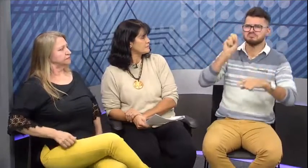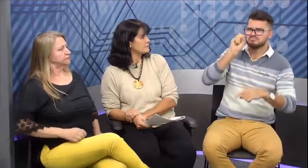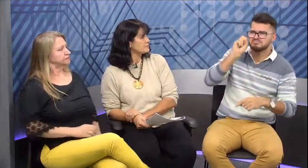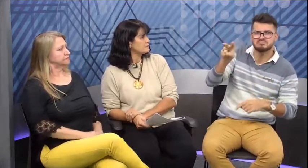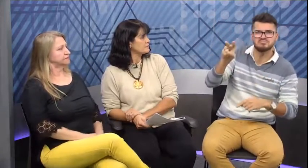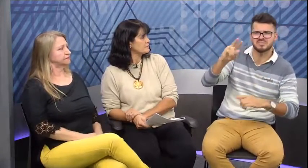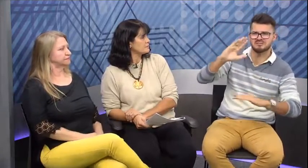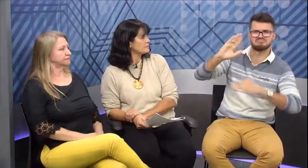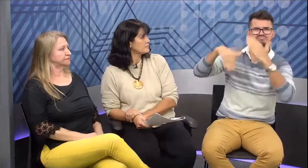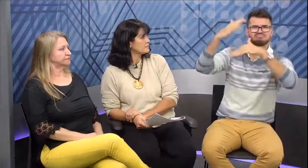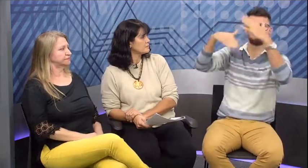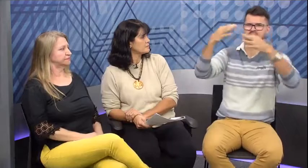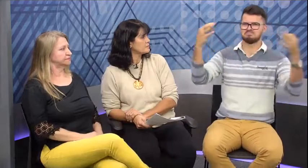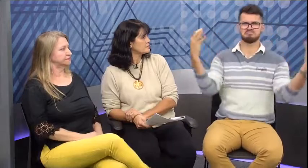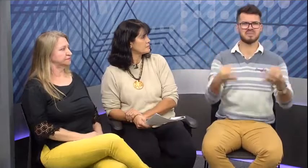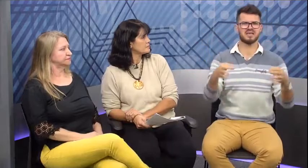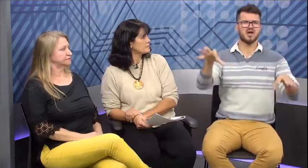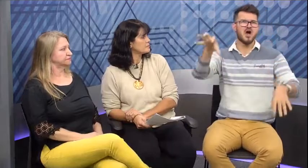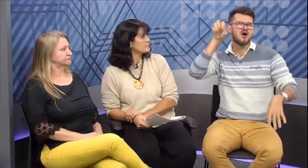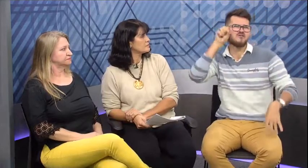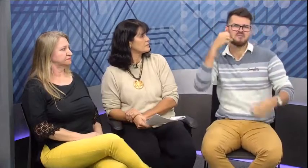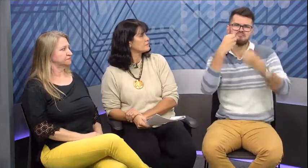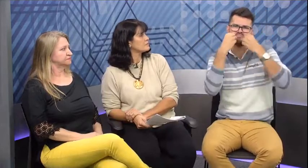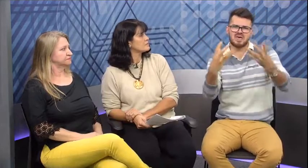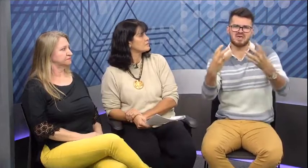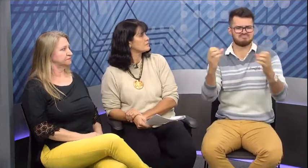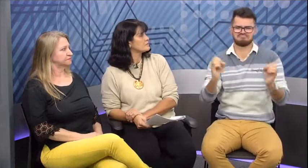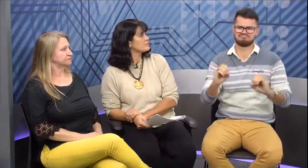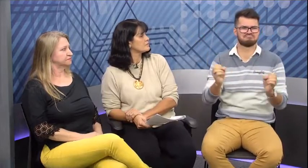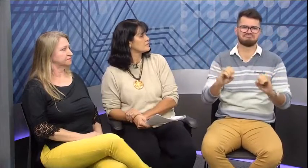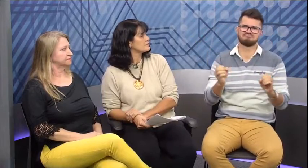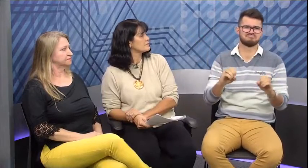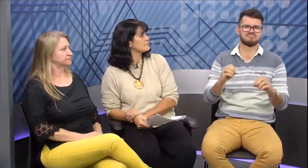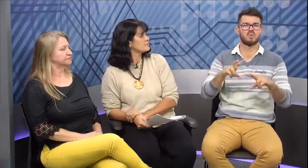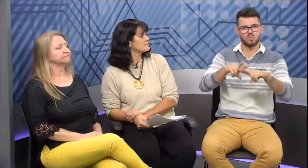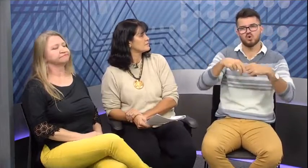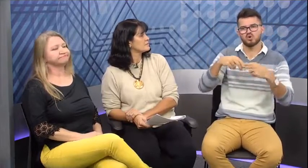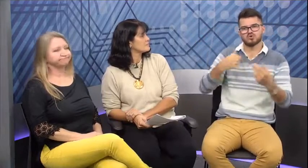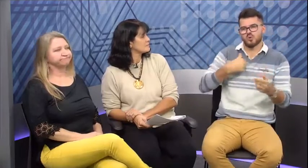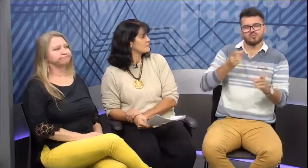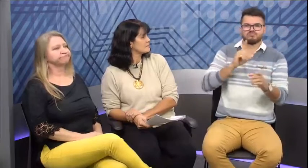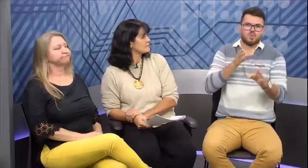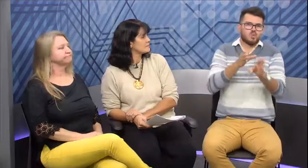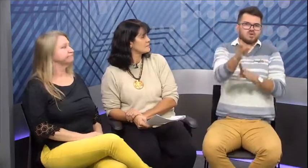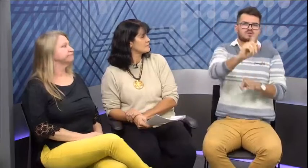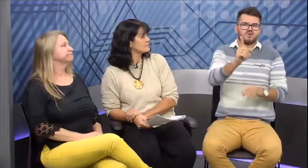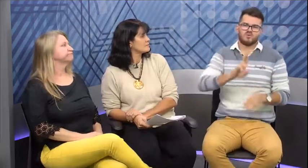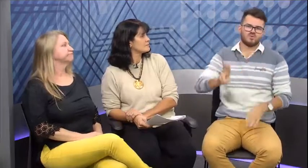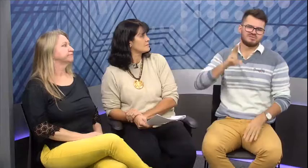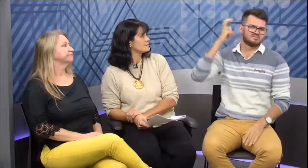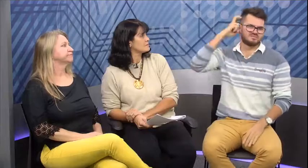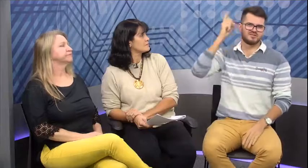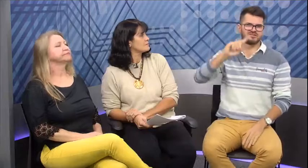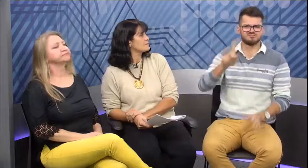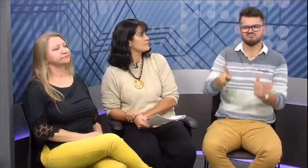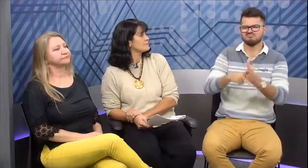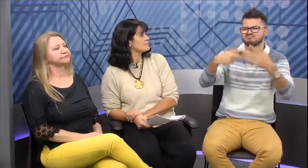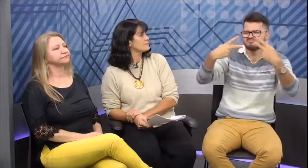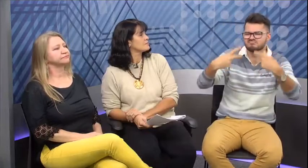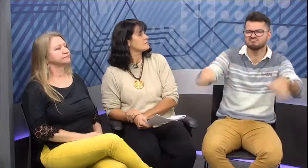contribuição. E a gente vê que os surdos eles podem se desenvolver em relação ao implante. A gente não tem muitos exemplos,